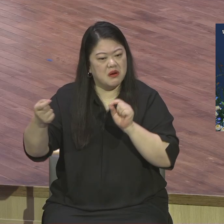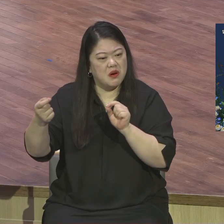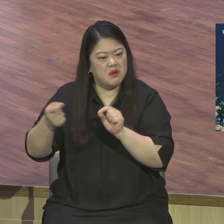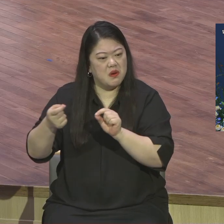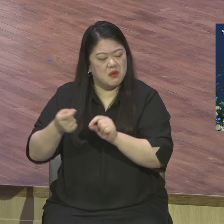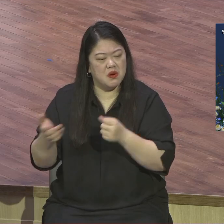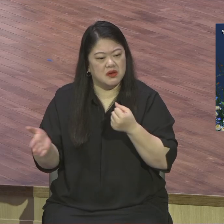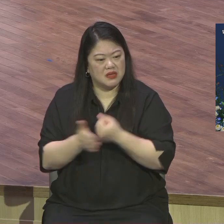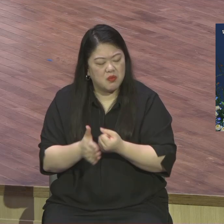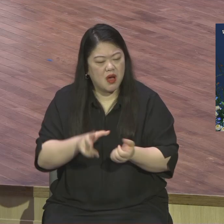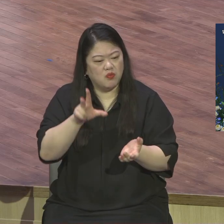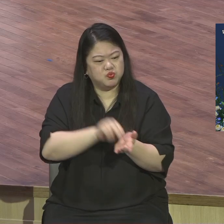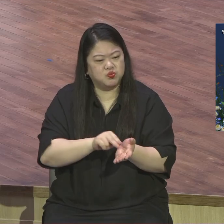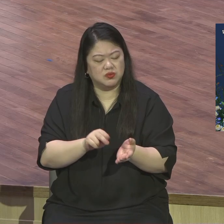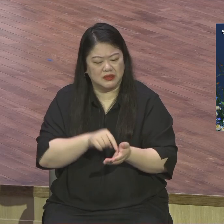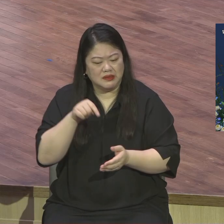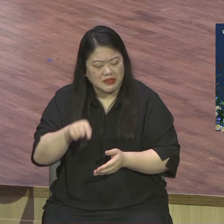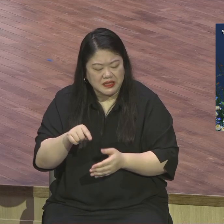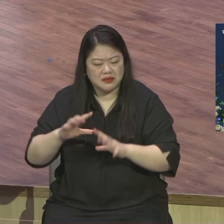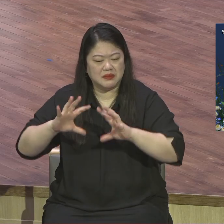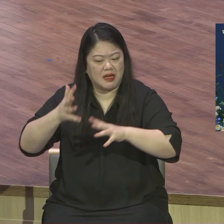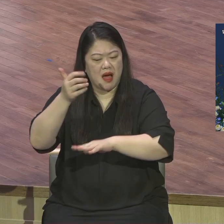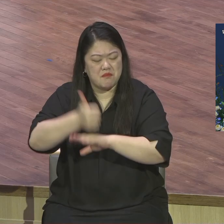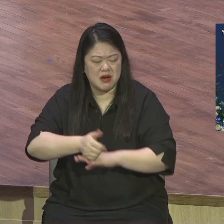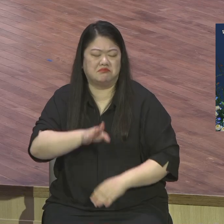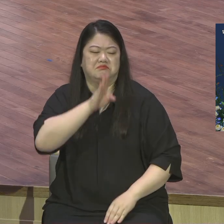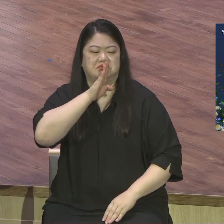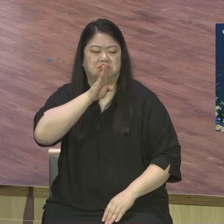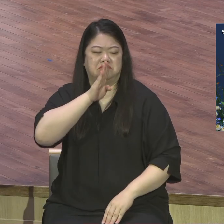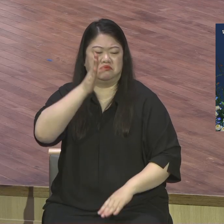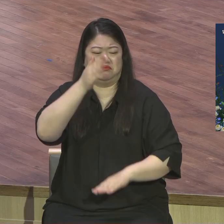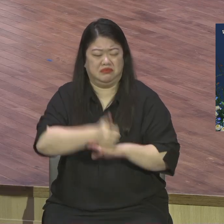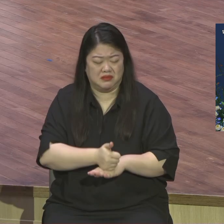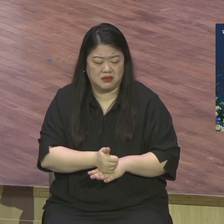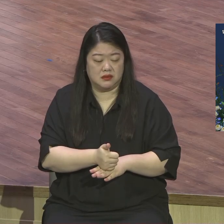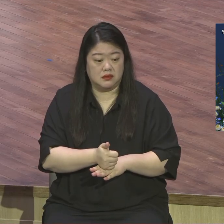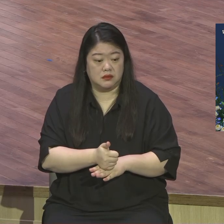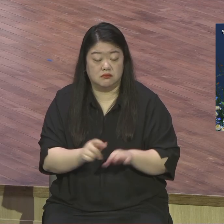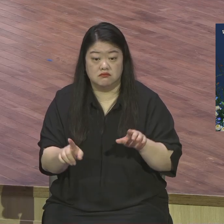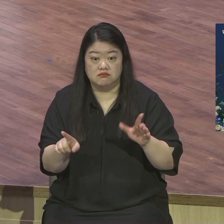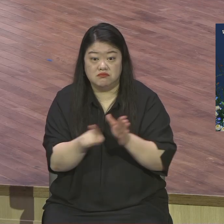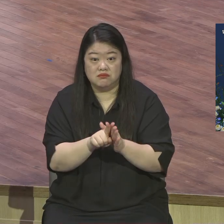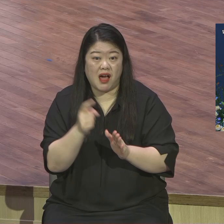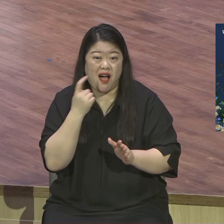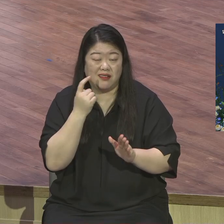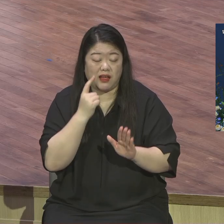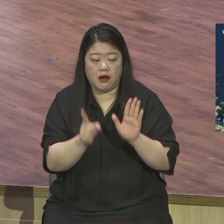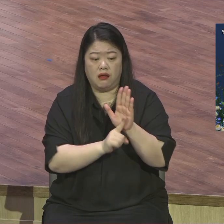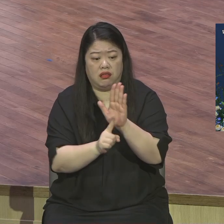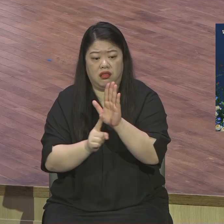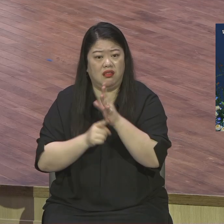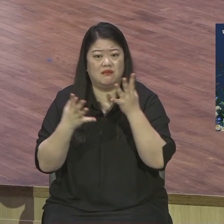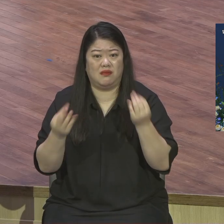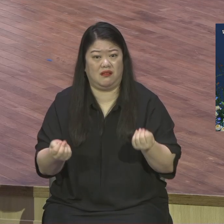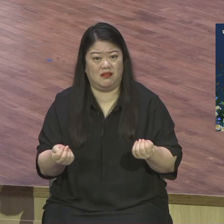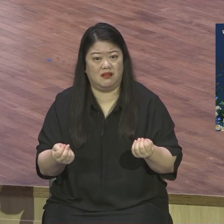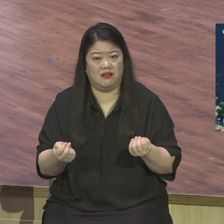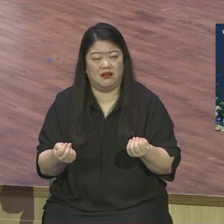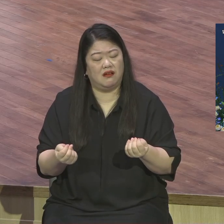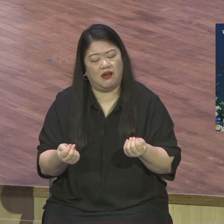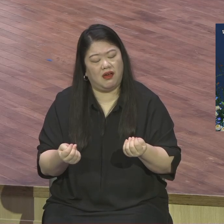일으키고 결과적으로 보금 확산은 그냥 걸림돌이 되고 있어요. 무슨 문제가